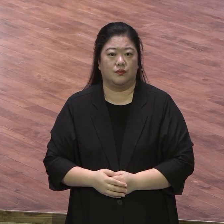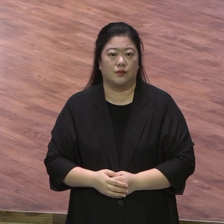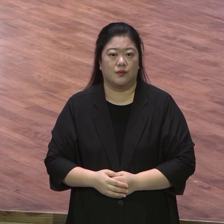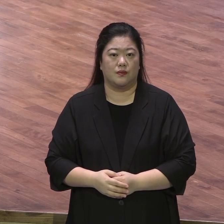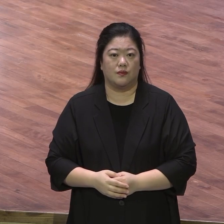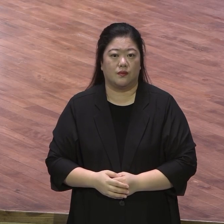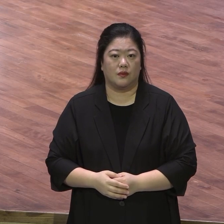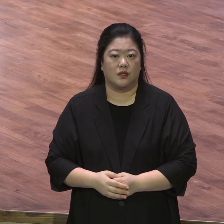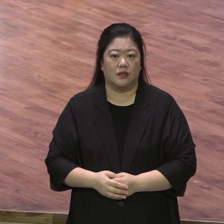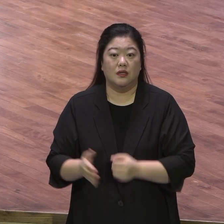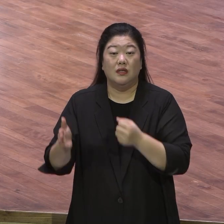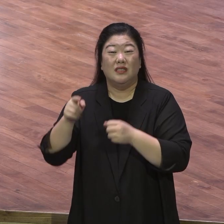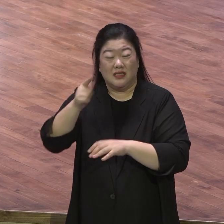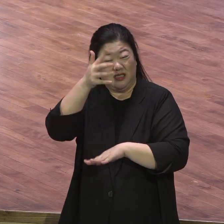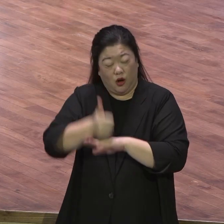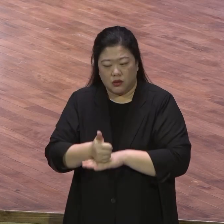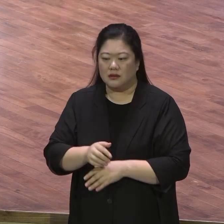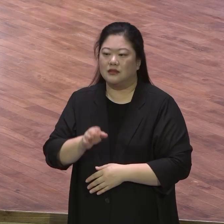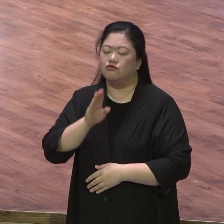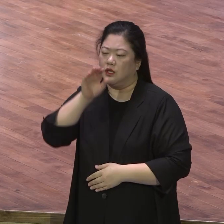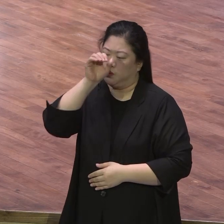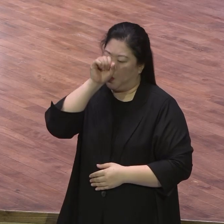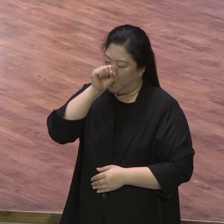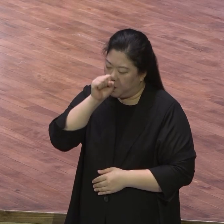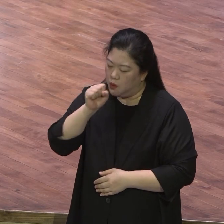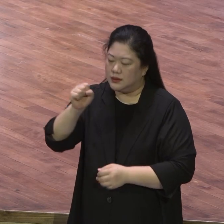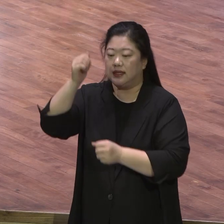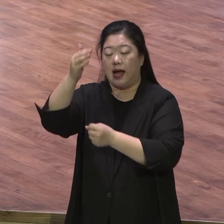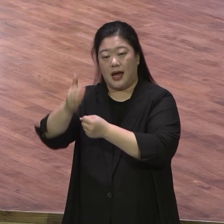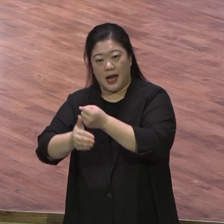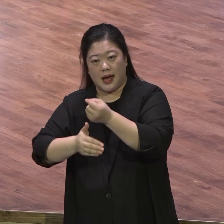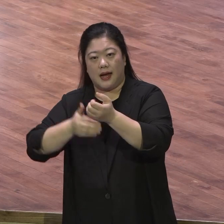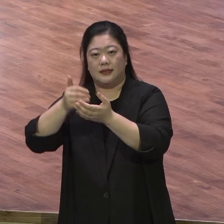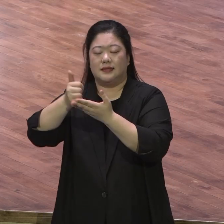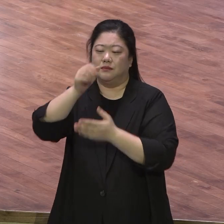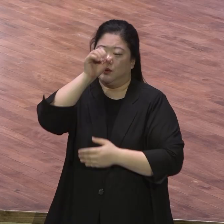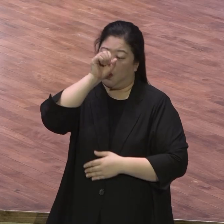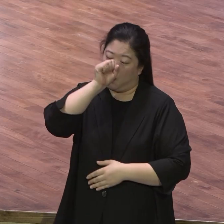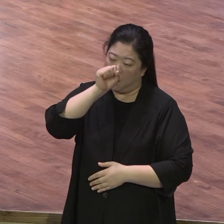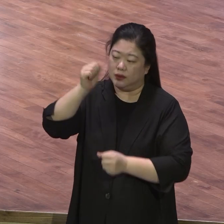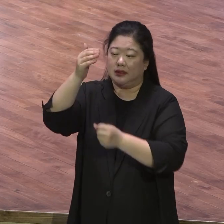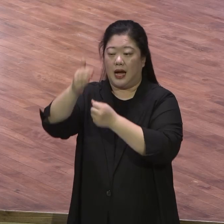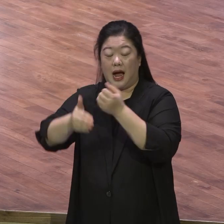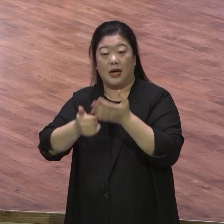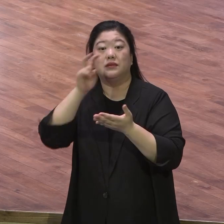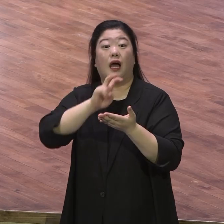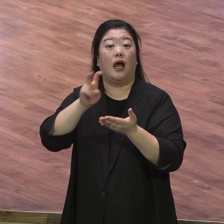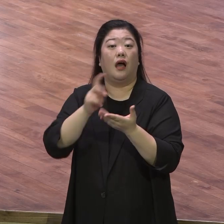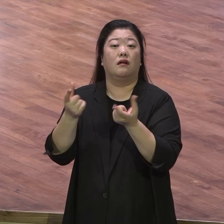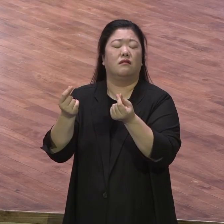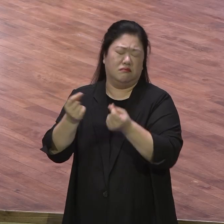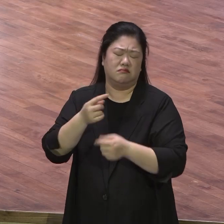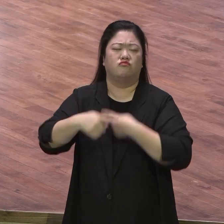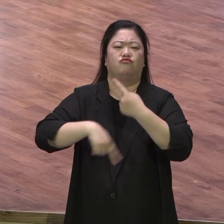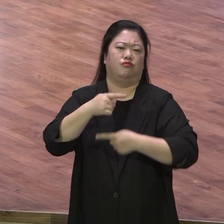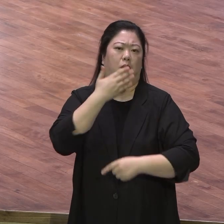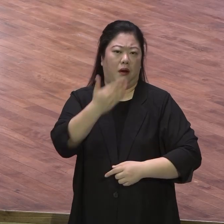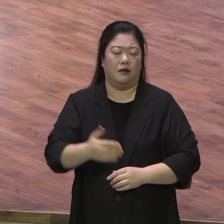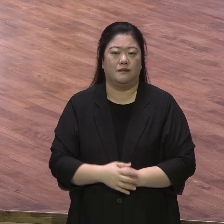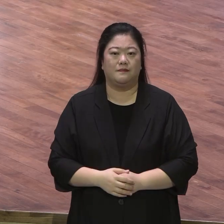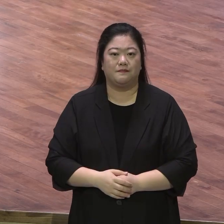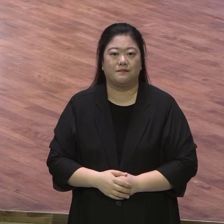하나님이라고 찬양할 수가 있어요. 우리 여러분 가족들 모두 다 이 민숙이 말씀을 통해서 완전히